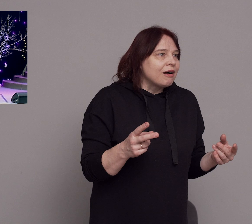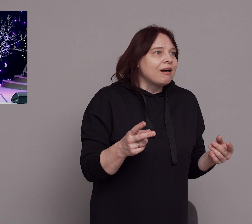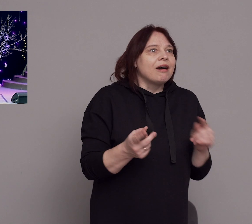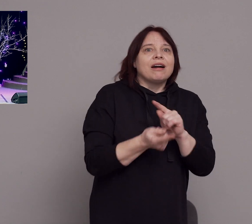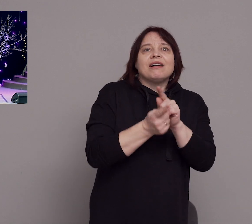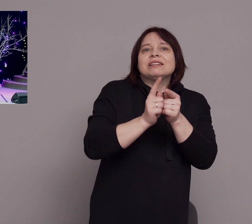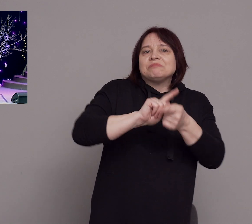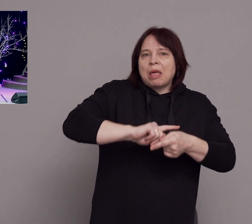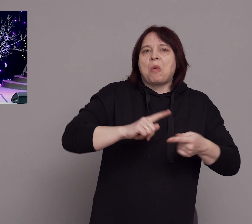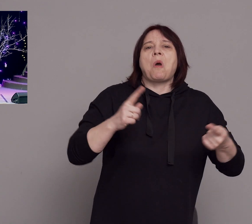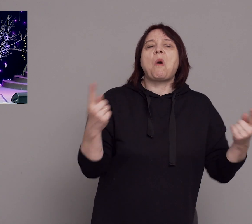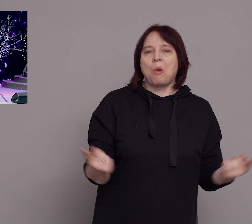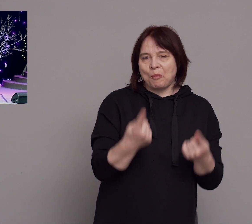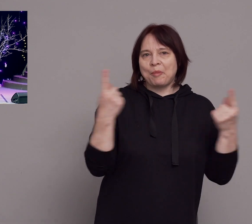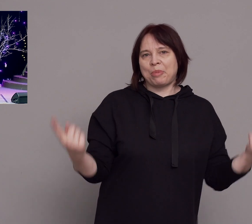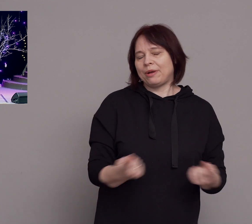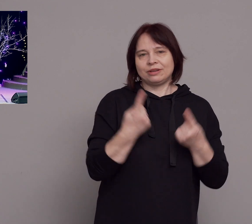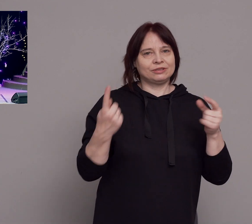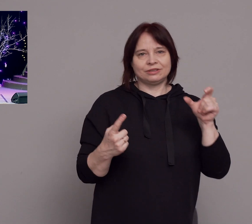что он по виду стал как человек.